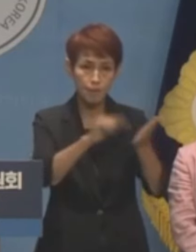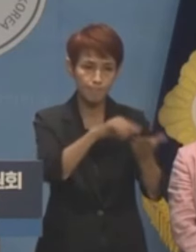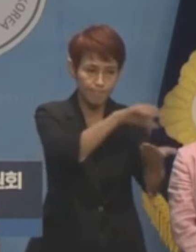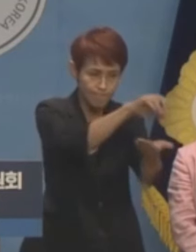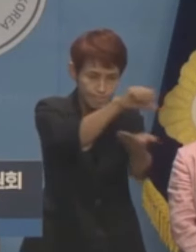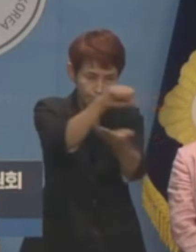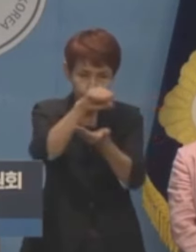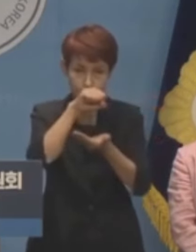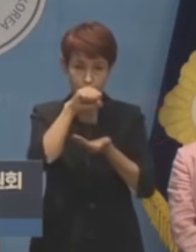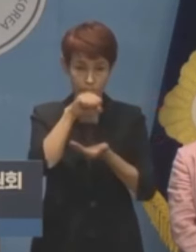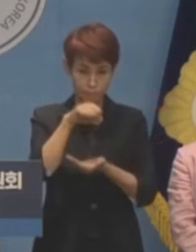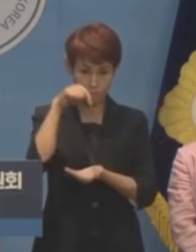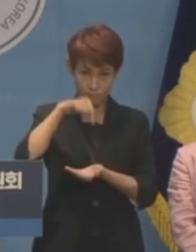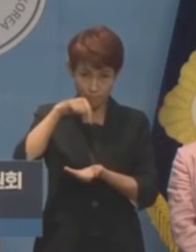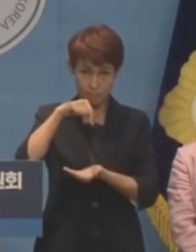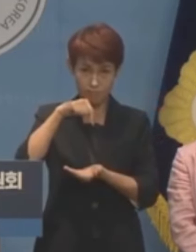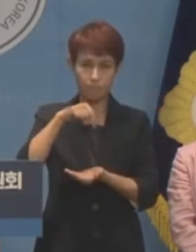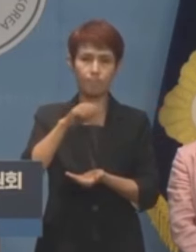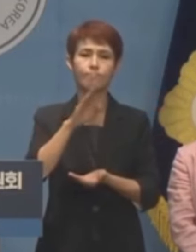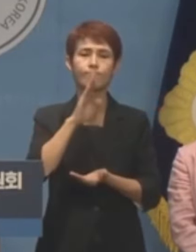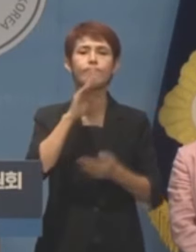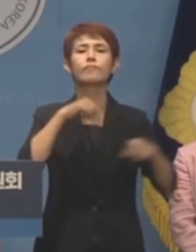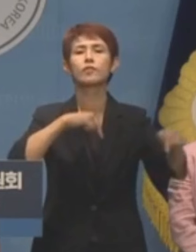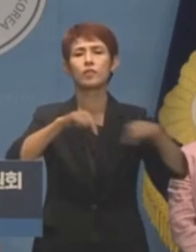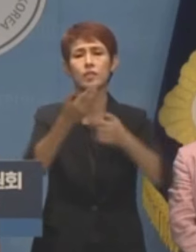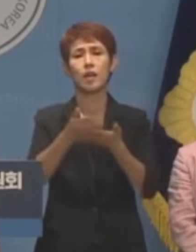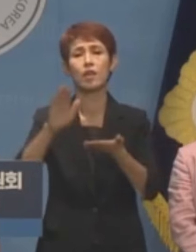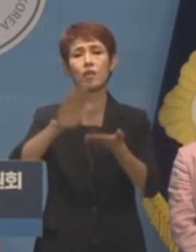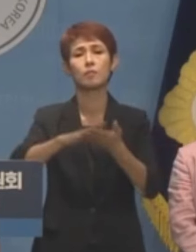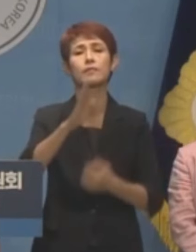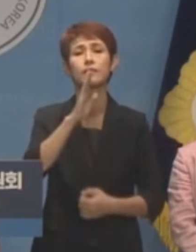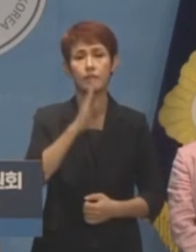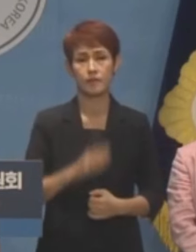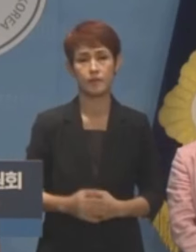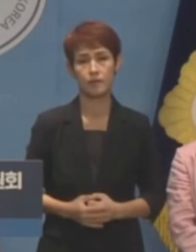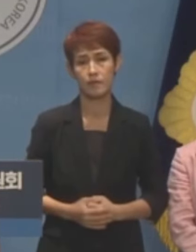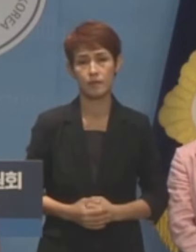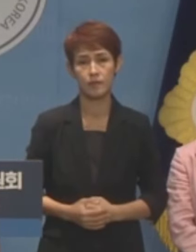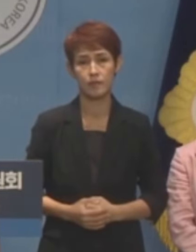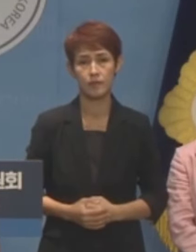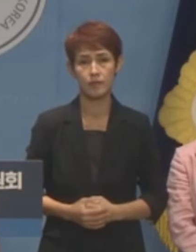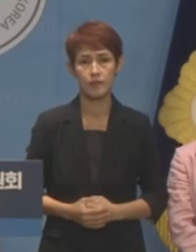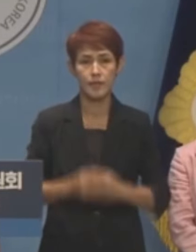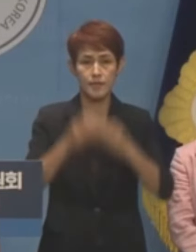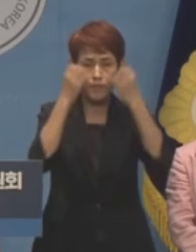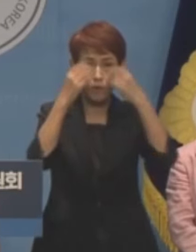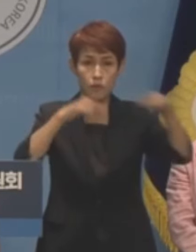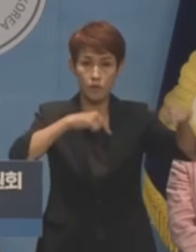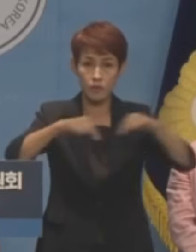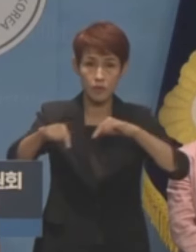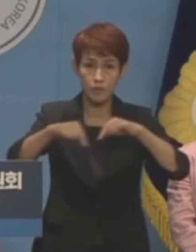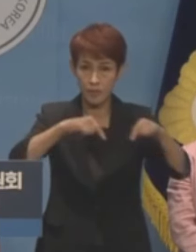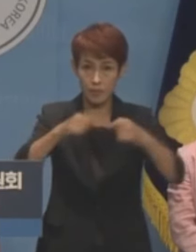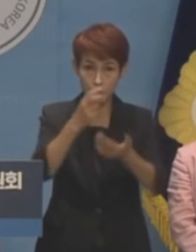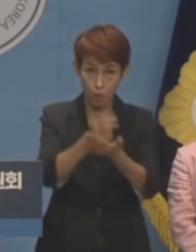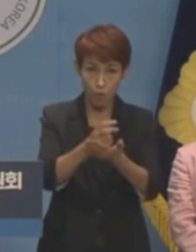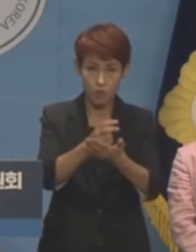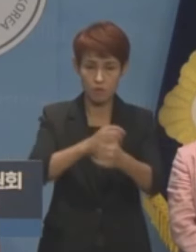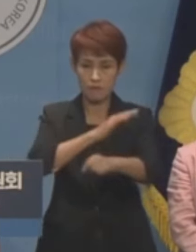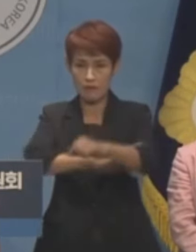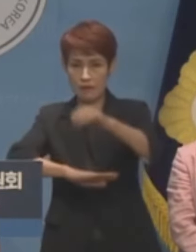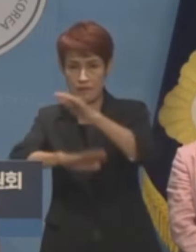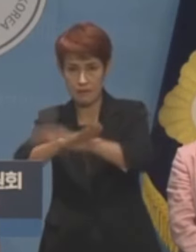것이 진정한 정치 개혁입니다 새로운 정치제도는 거대 양당의